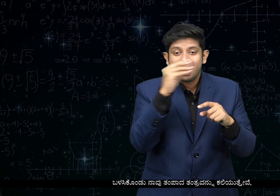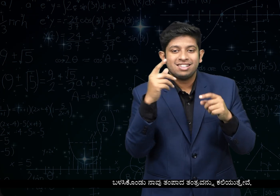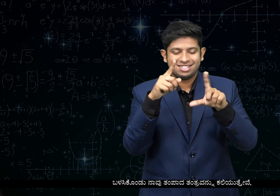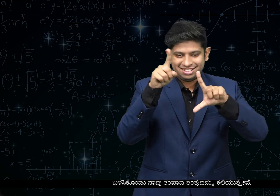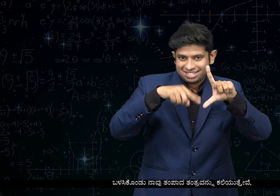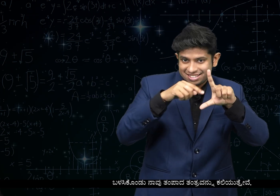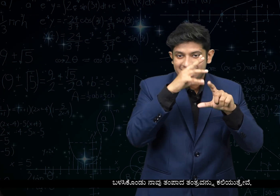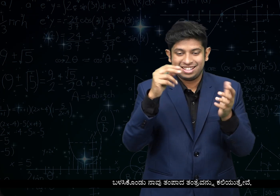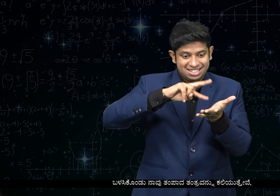ಕಲಿಯುತ್ತೇವೆ.